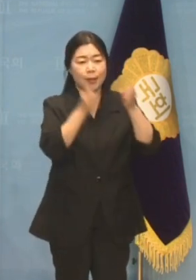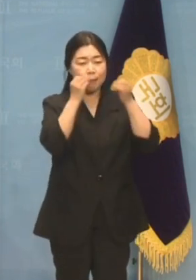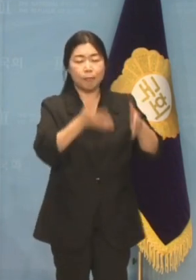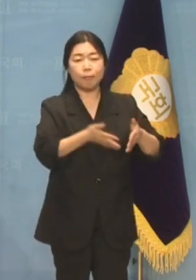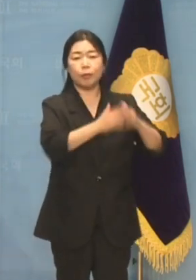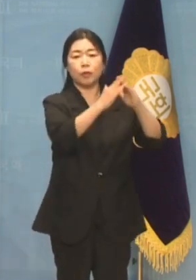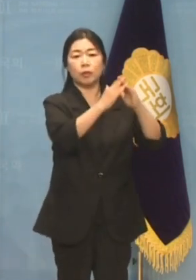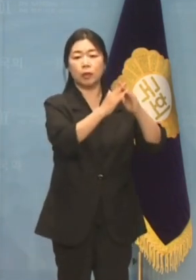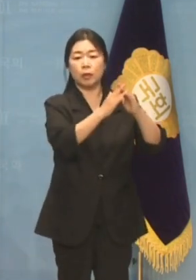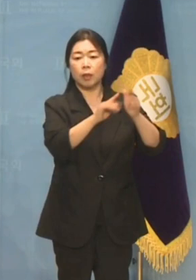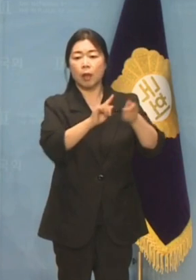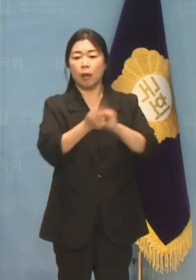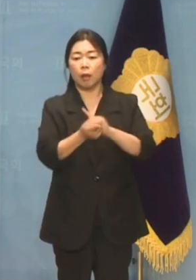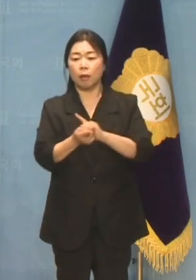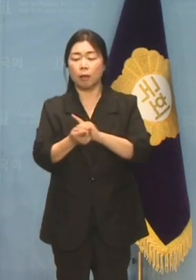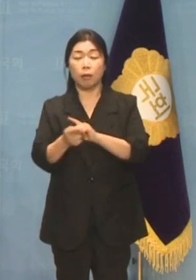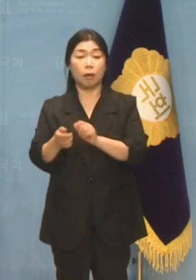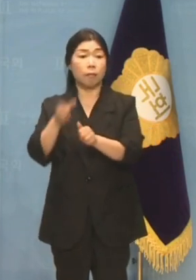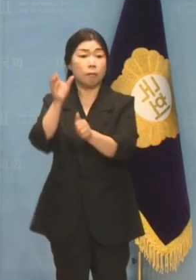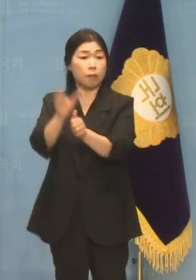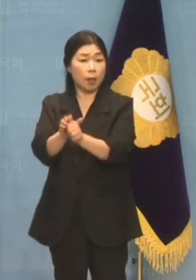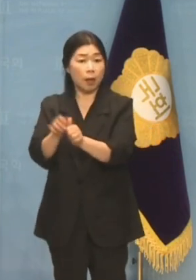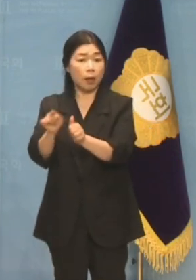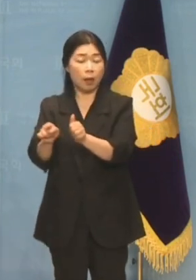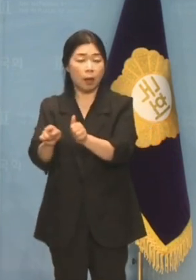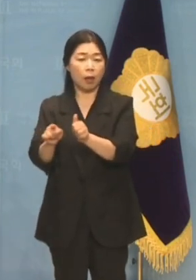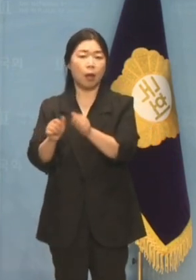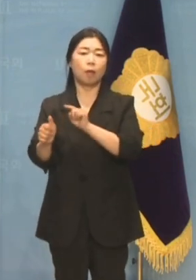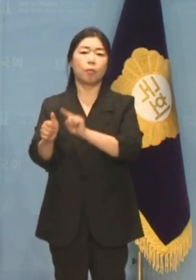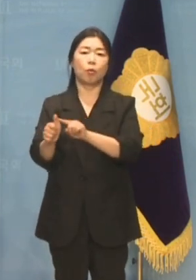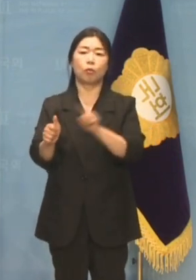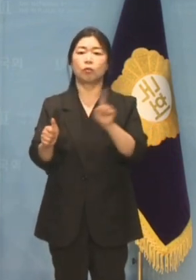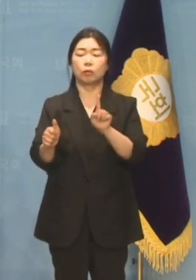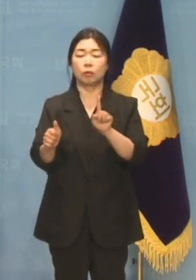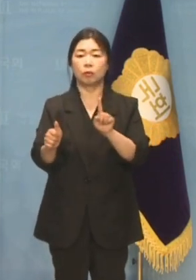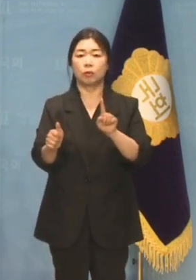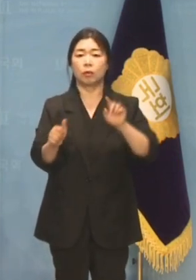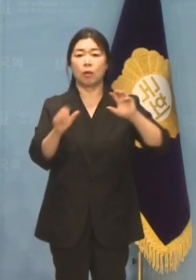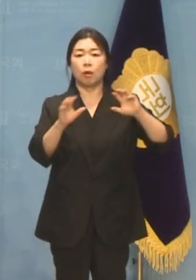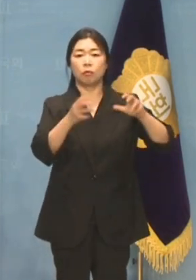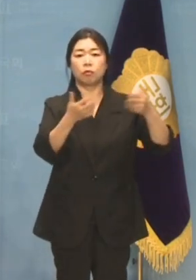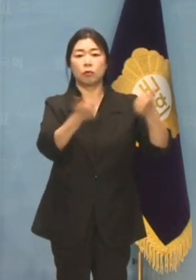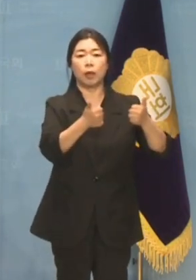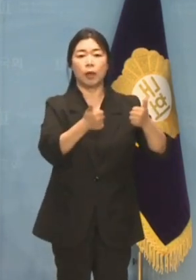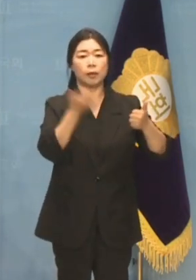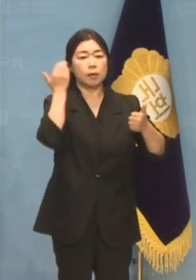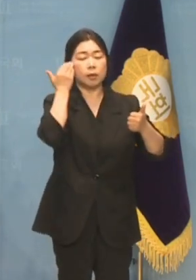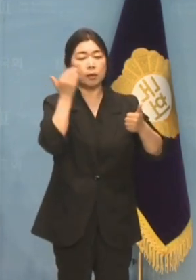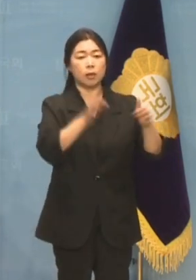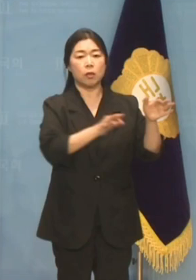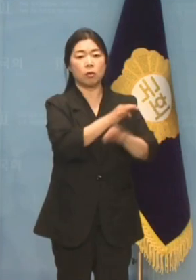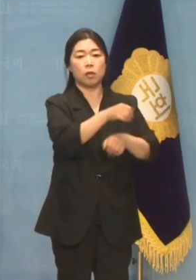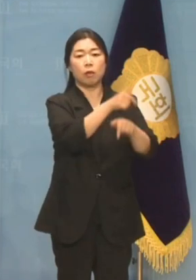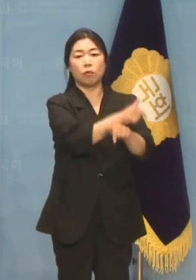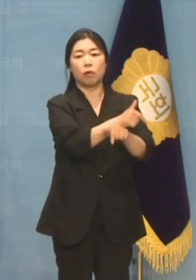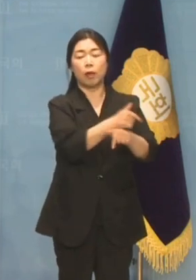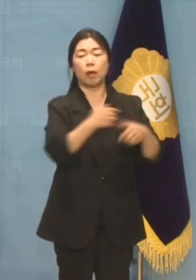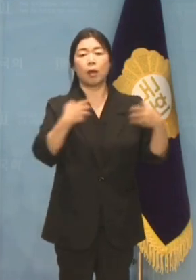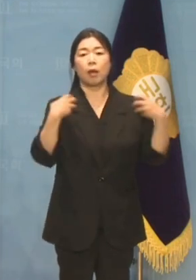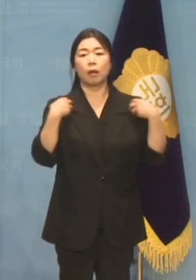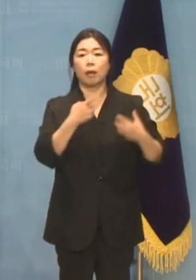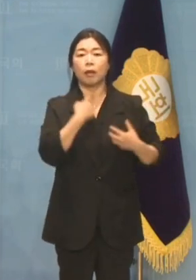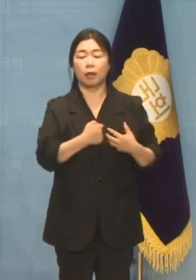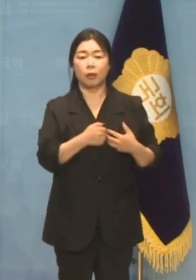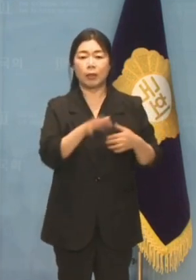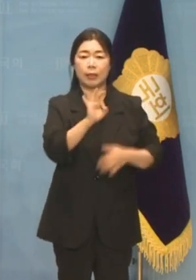신축 하도급 업체 C사의 대표는 국회 지식경제위원회 간사를 지낸 적이 있는